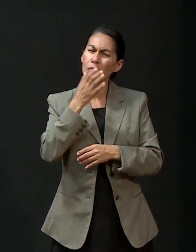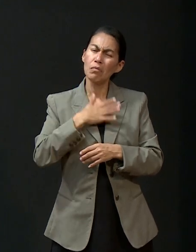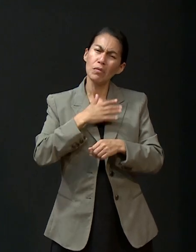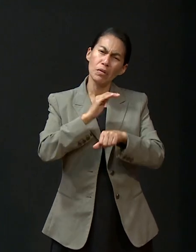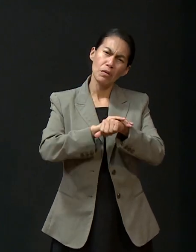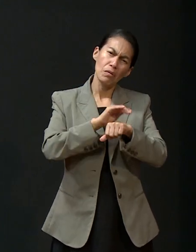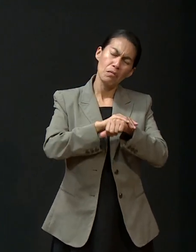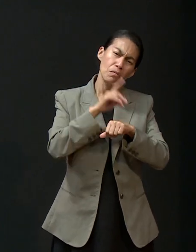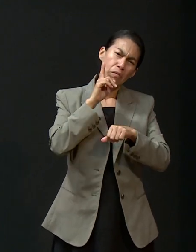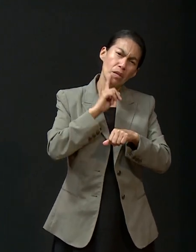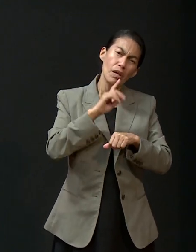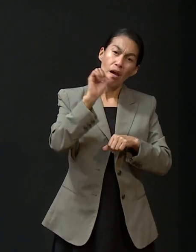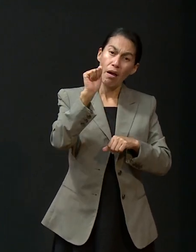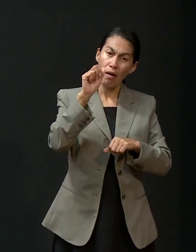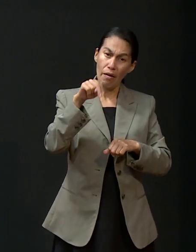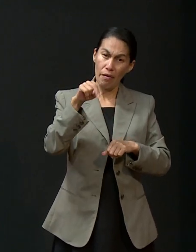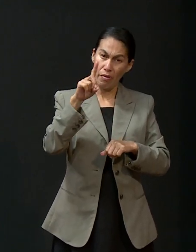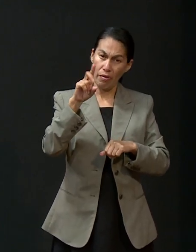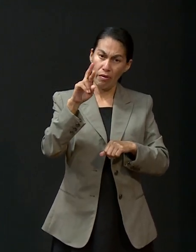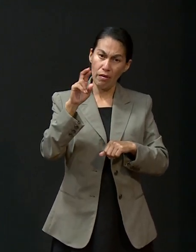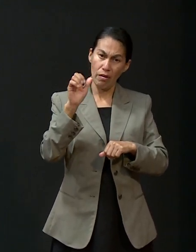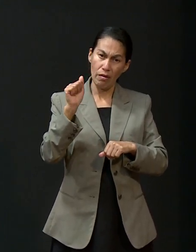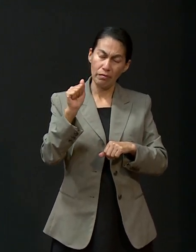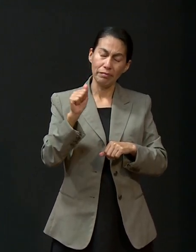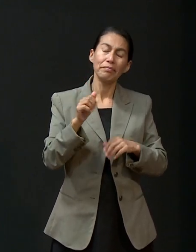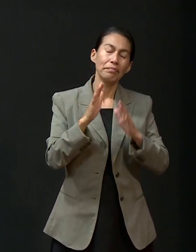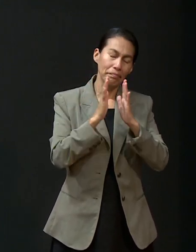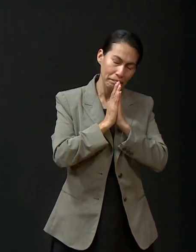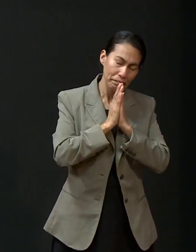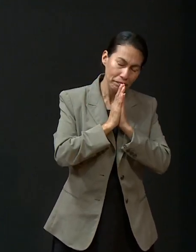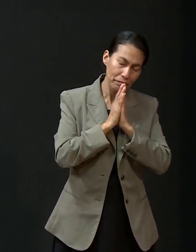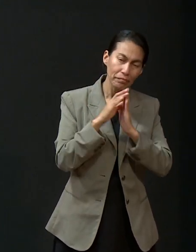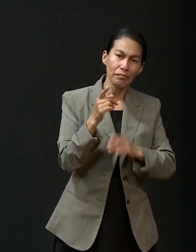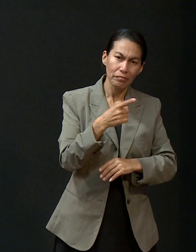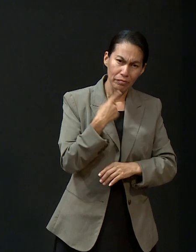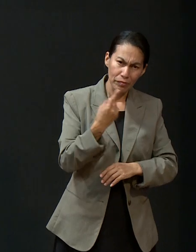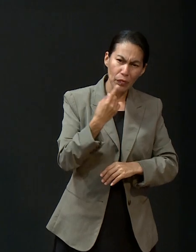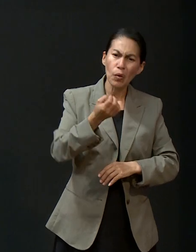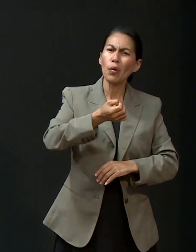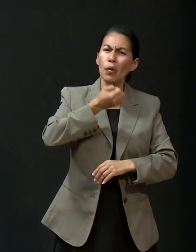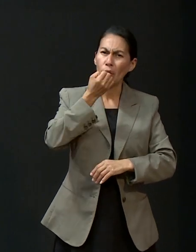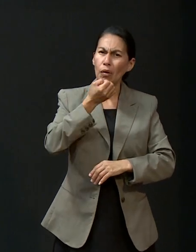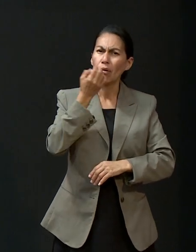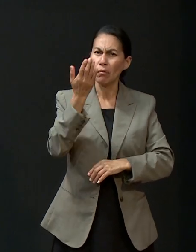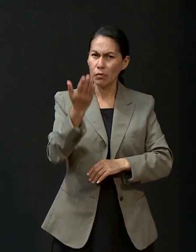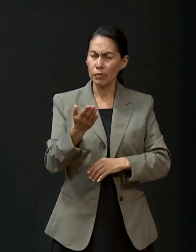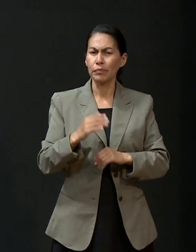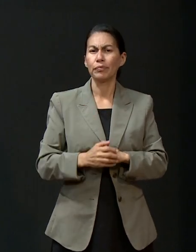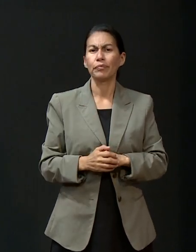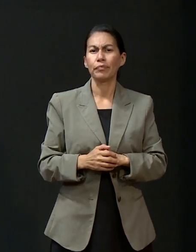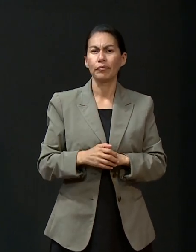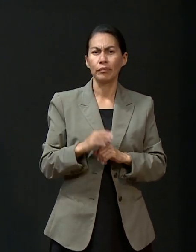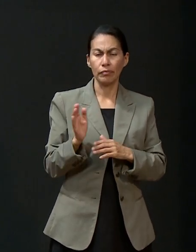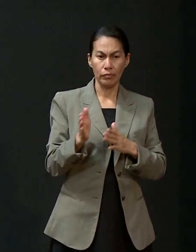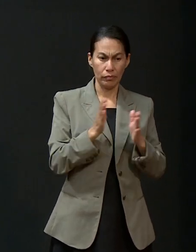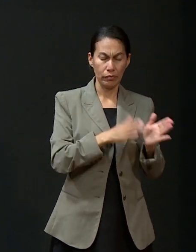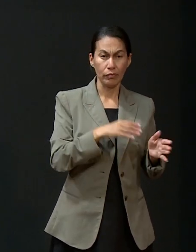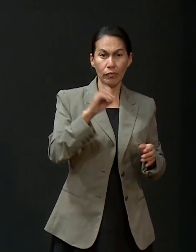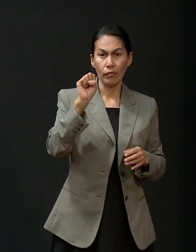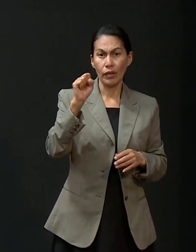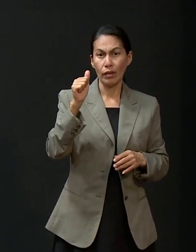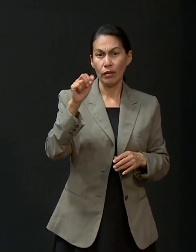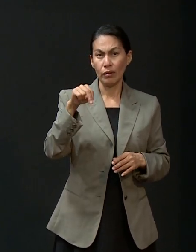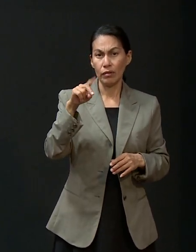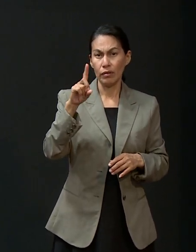amigo Por una amiga que se llama Andrea Amén Vamos a estar orando Gustavo por ella Sandra Cubides